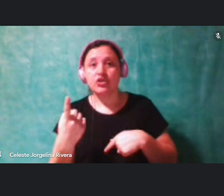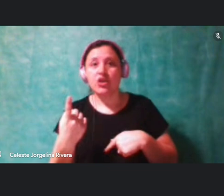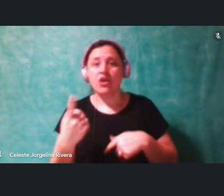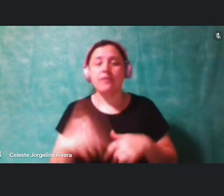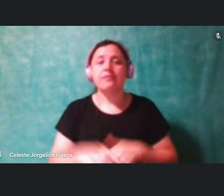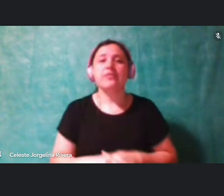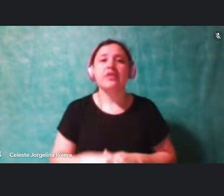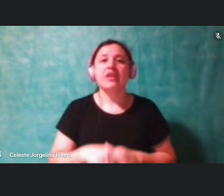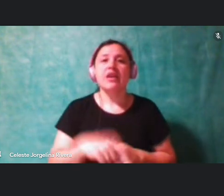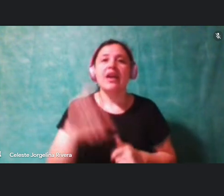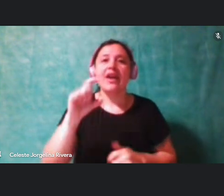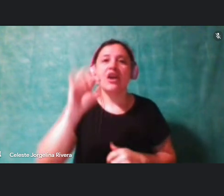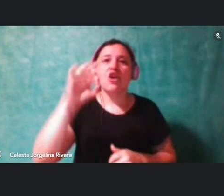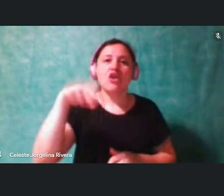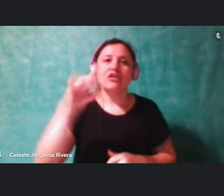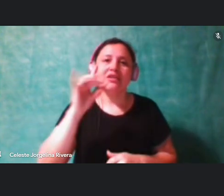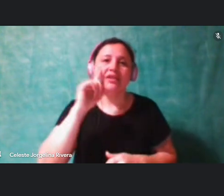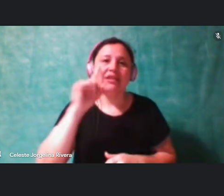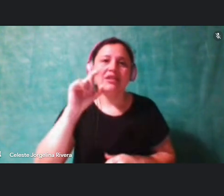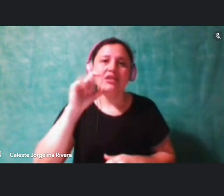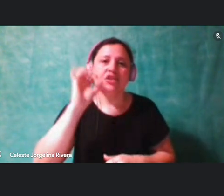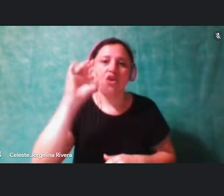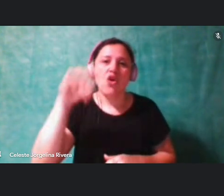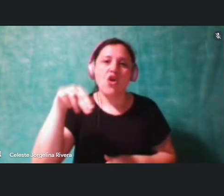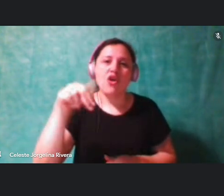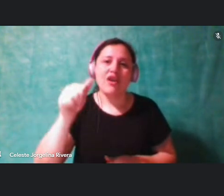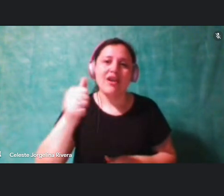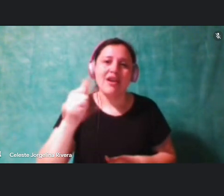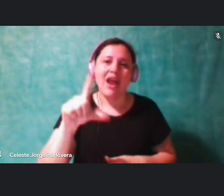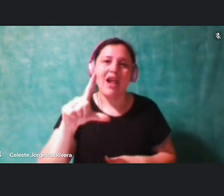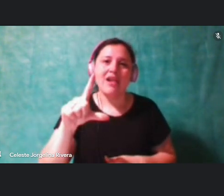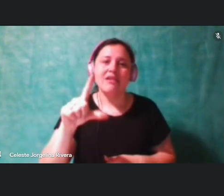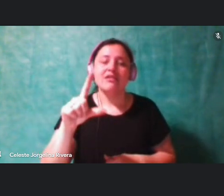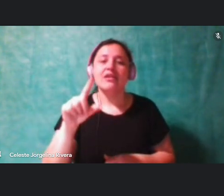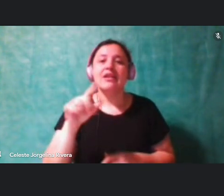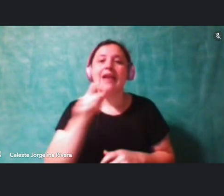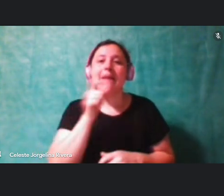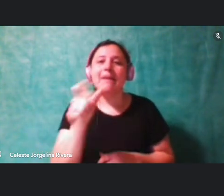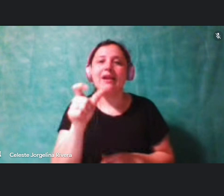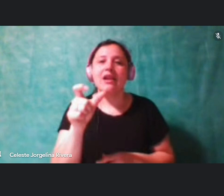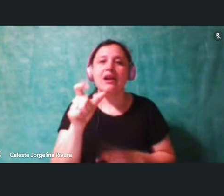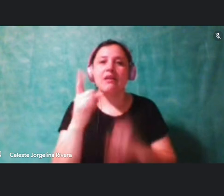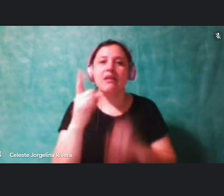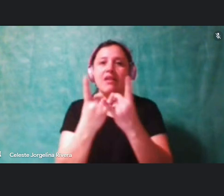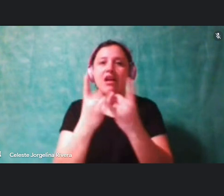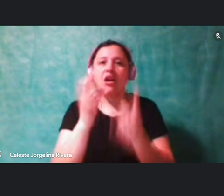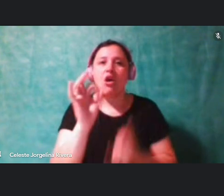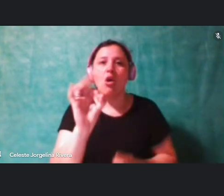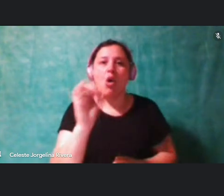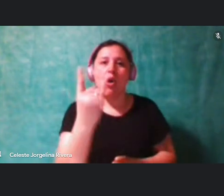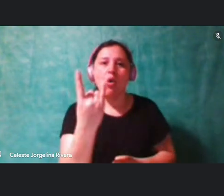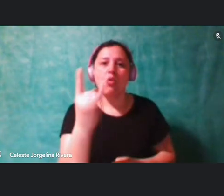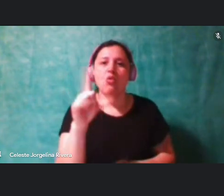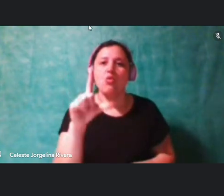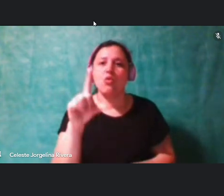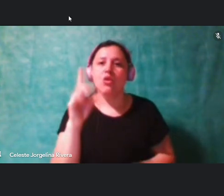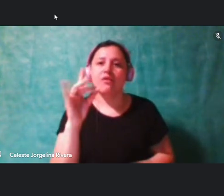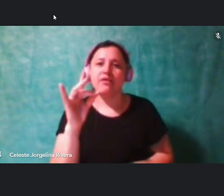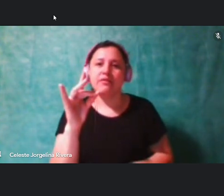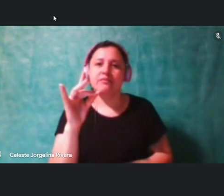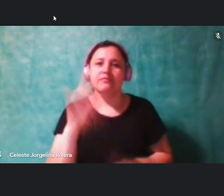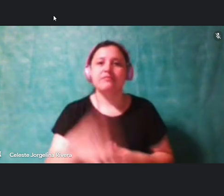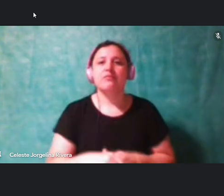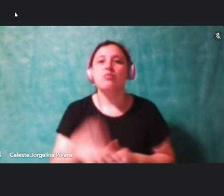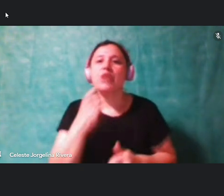ought to también son condicional, pero tienen traducción, ¿sí? Esto se traduce en debería, debería. En cambio, el